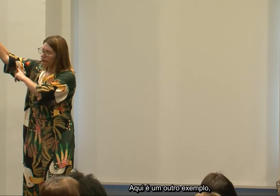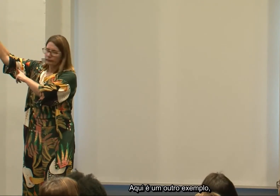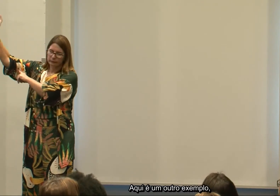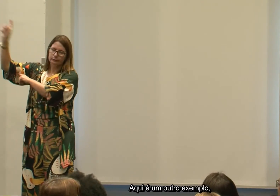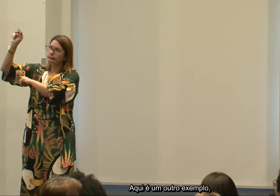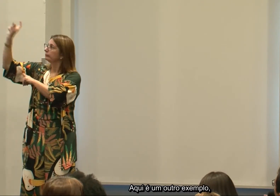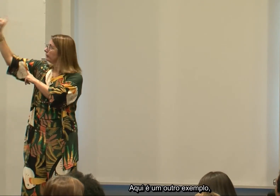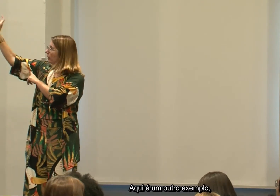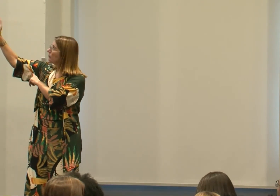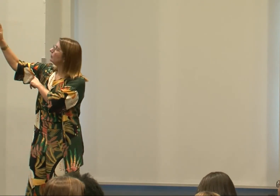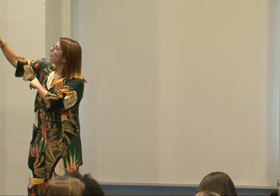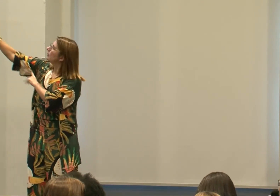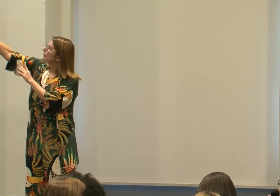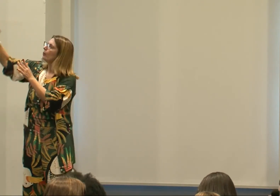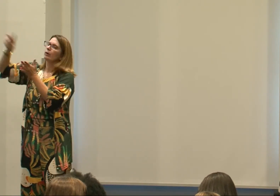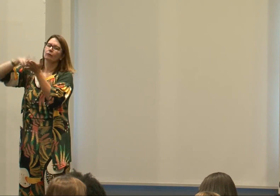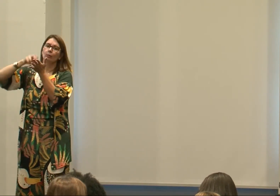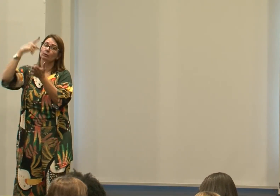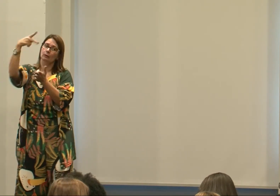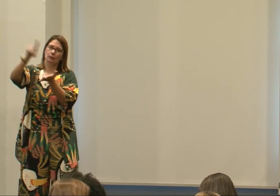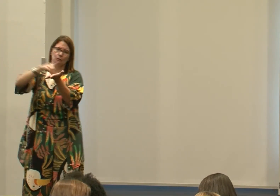Aqui é um outro exemplo.